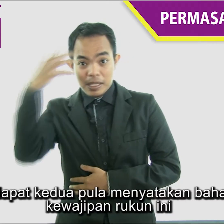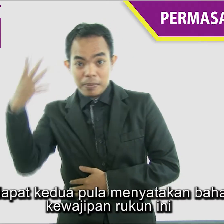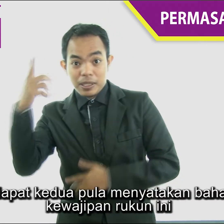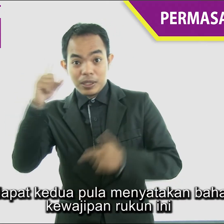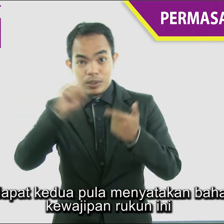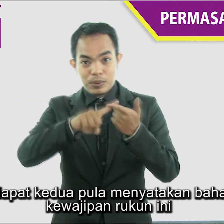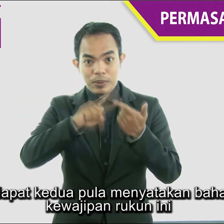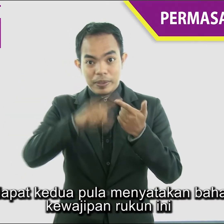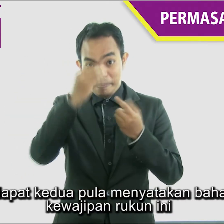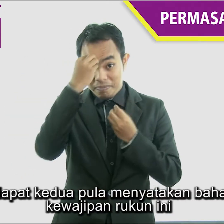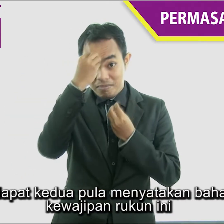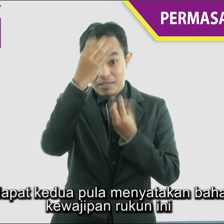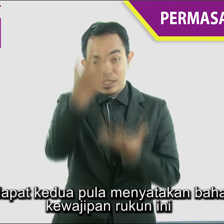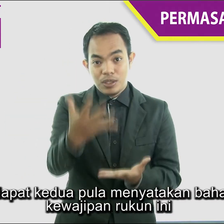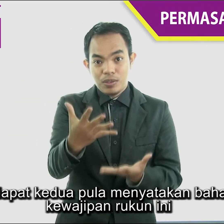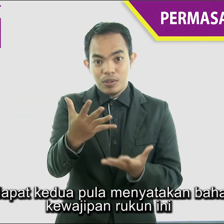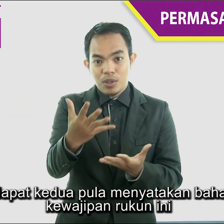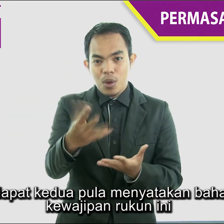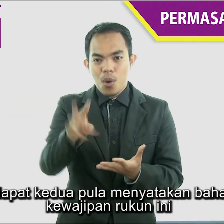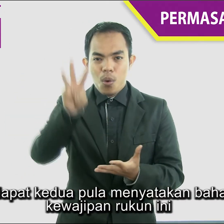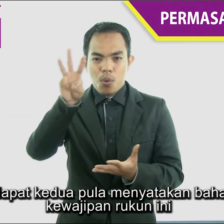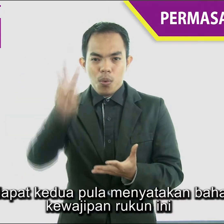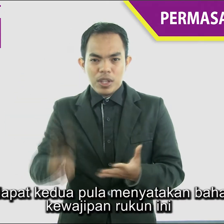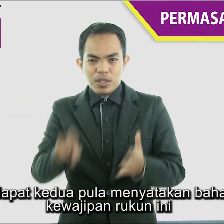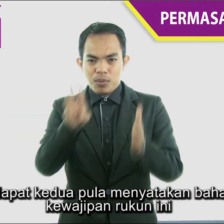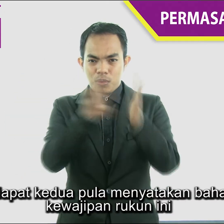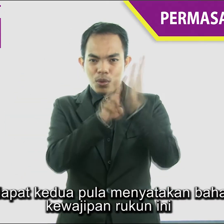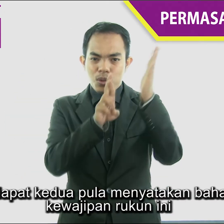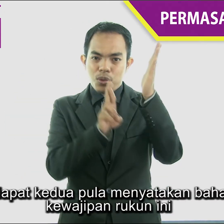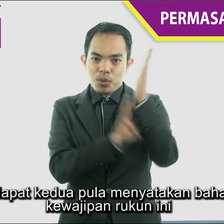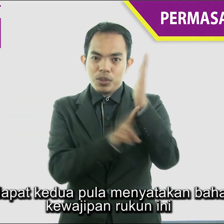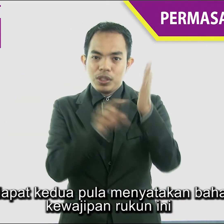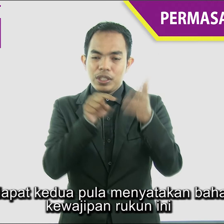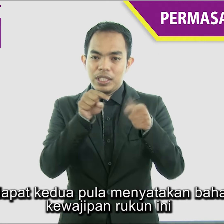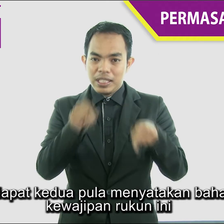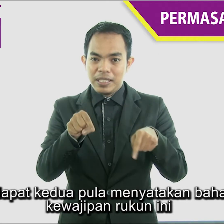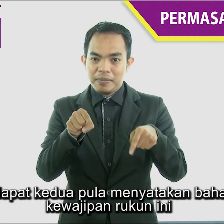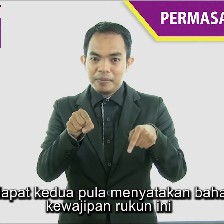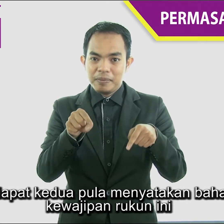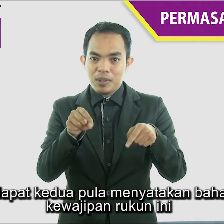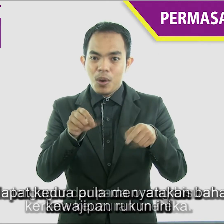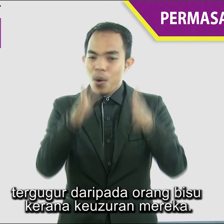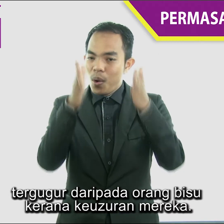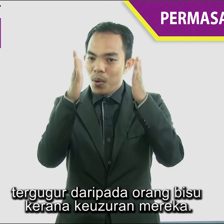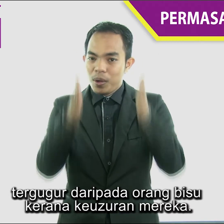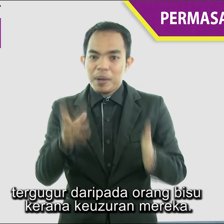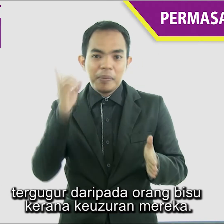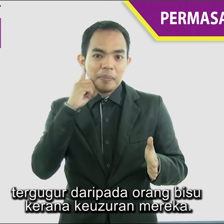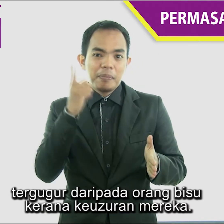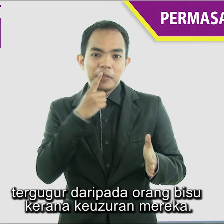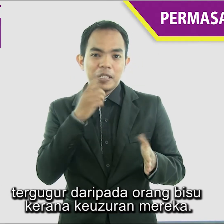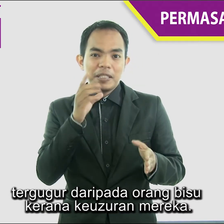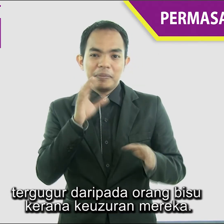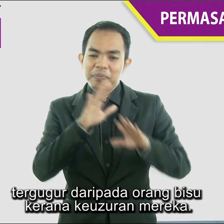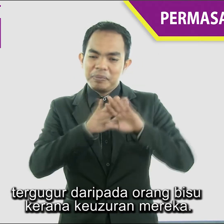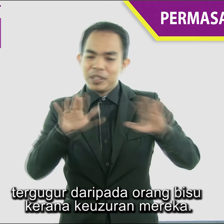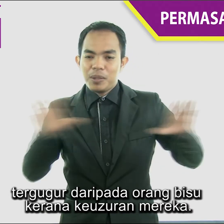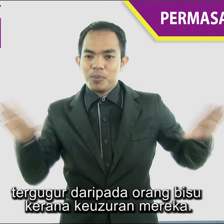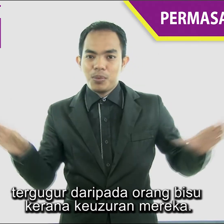Pendapat kedua pula menyatakan bahawa kewajipan rukun ini tergugur daripada orang bisu kerana keuzuran mereka.